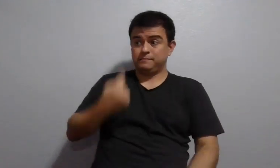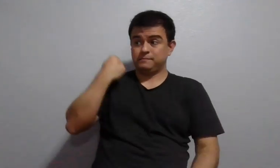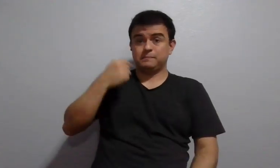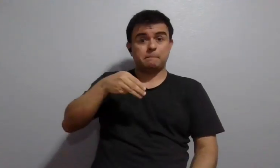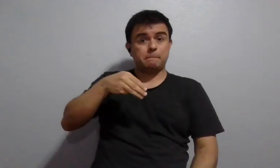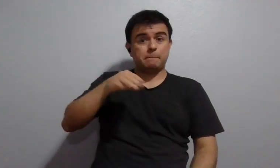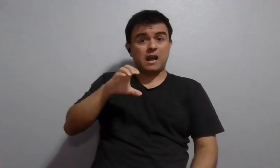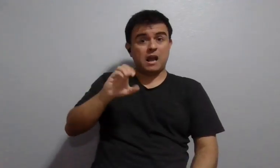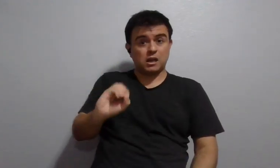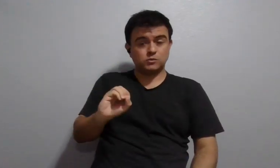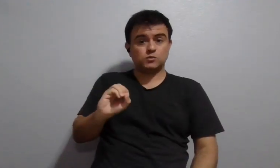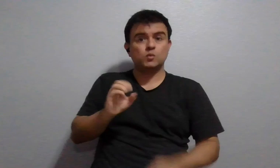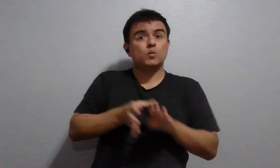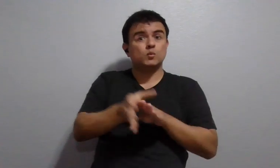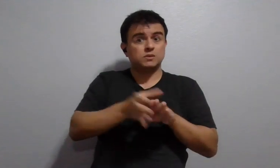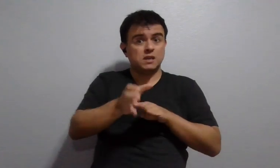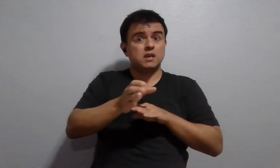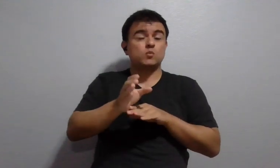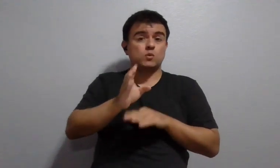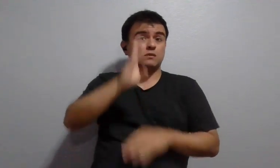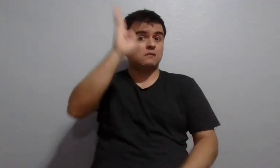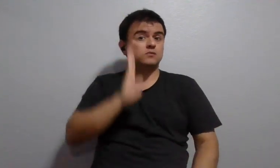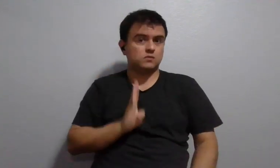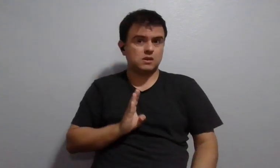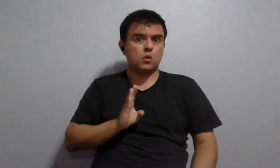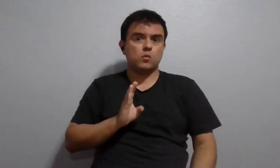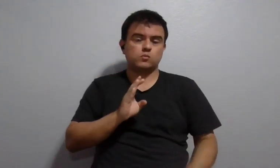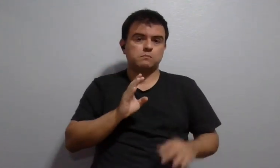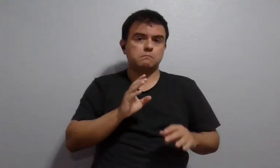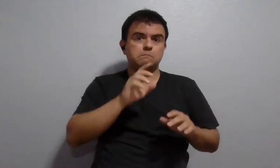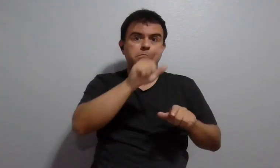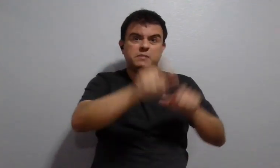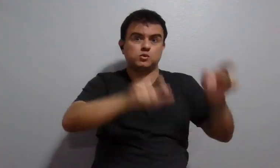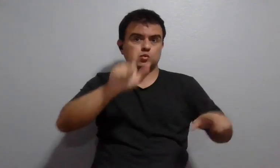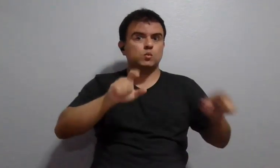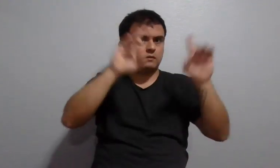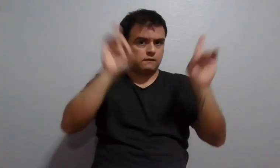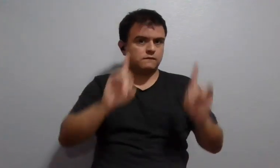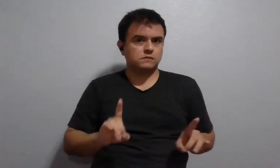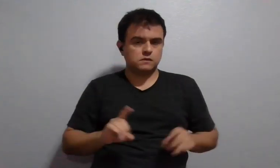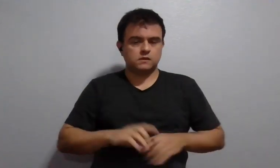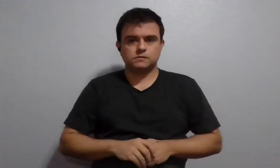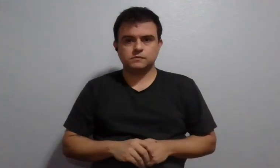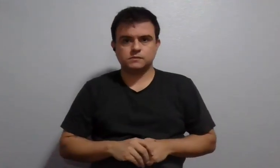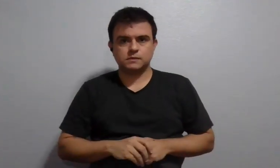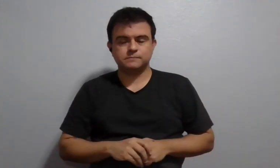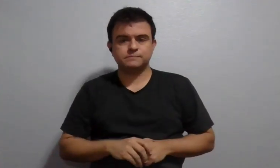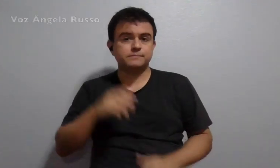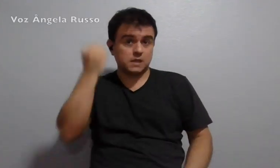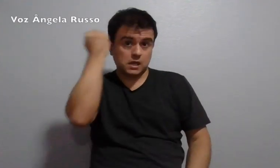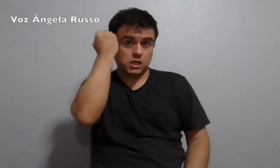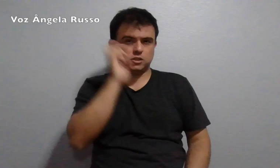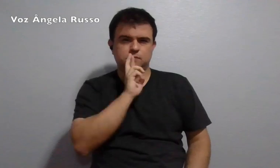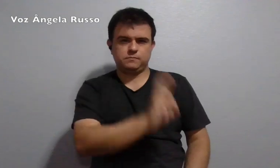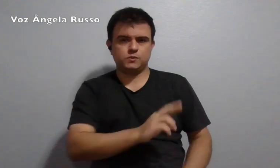Conselho Nacional dos Direitos da Pessoa com Deficiência. A gente tem uma certa limitação